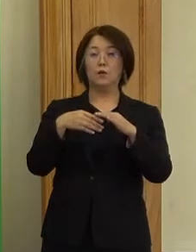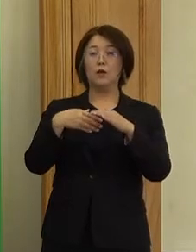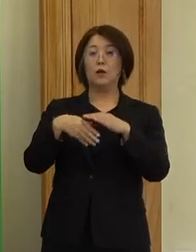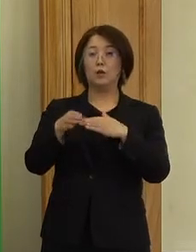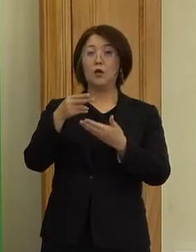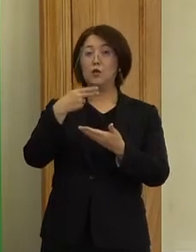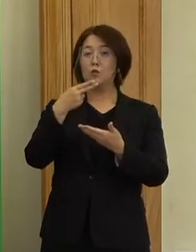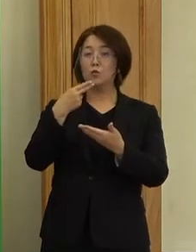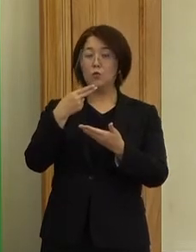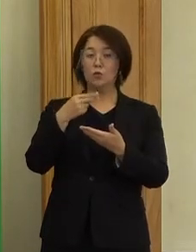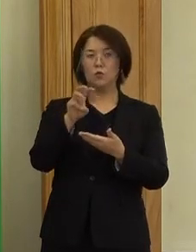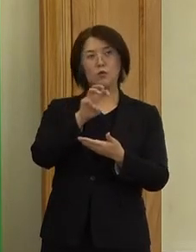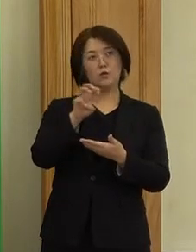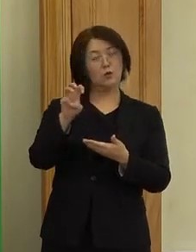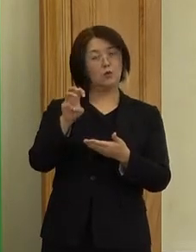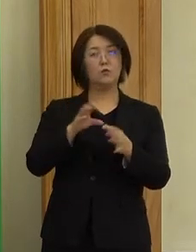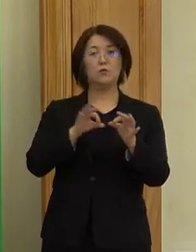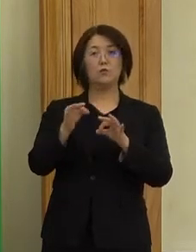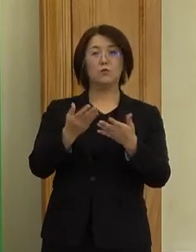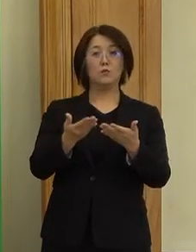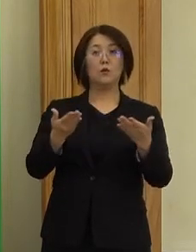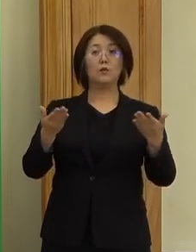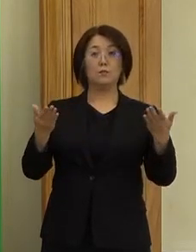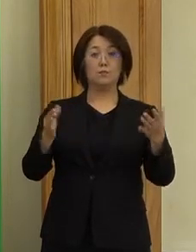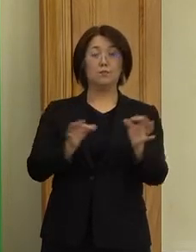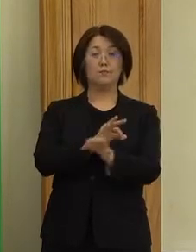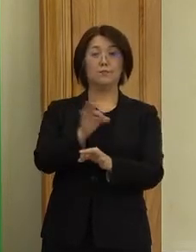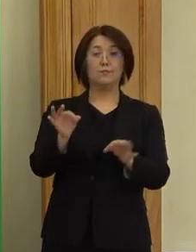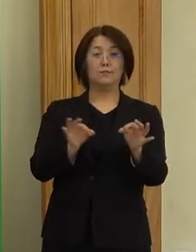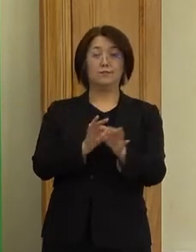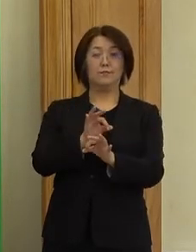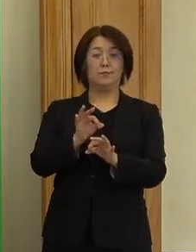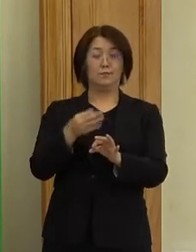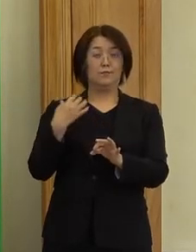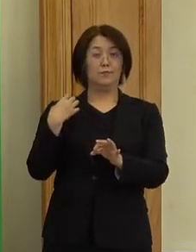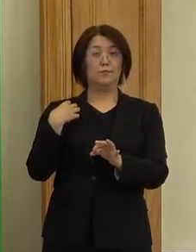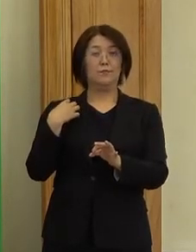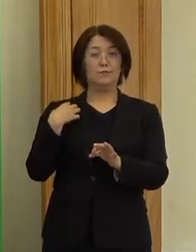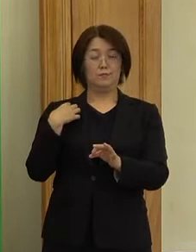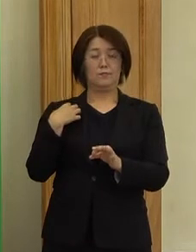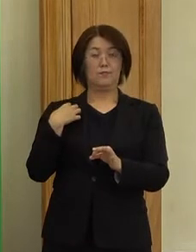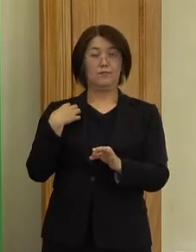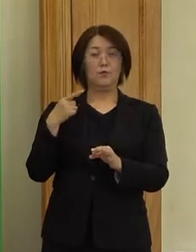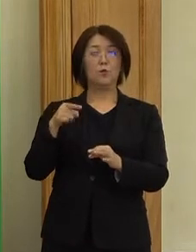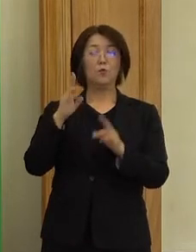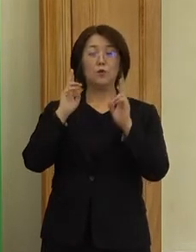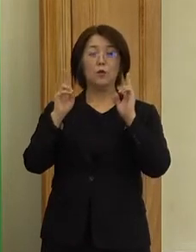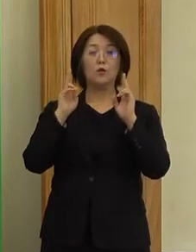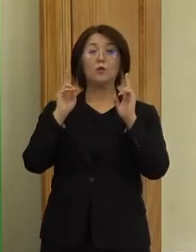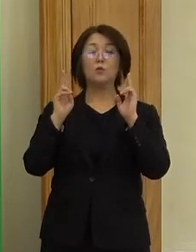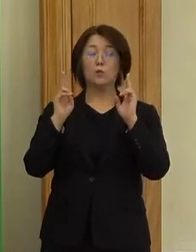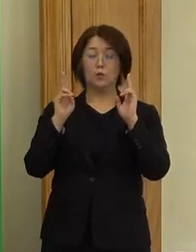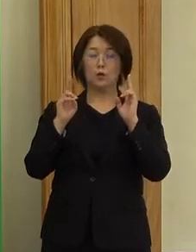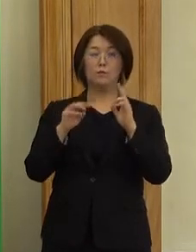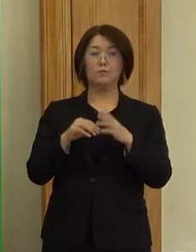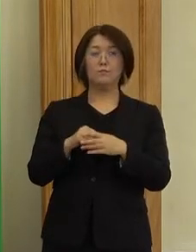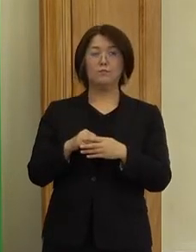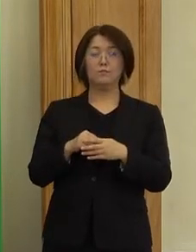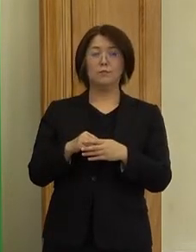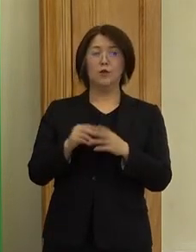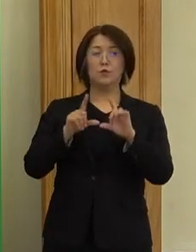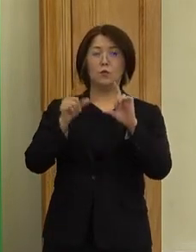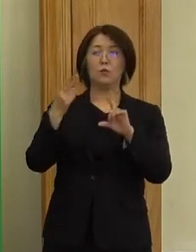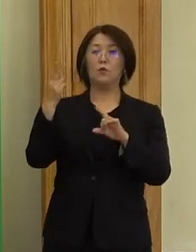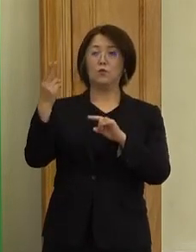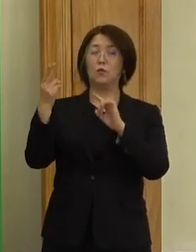30店舗ほどですか、あの経営をされているところ企業が都に対